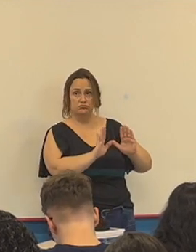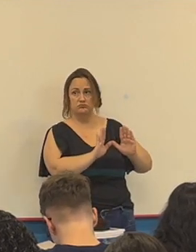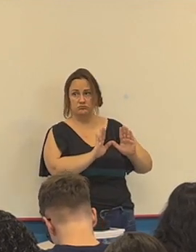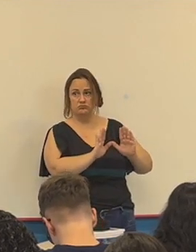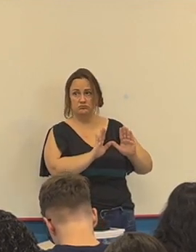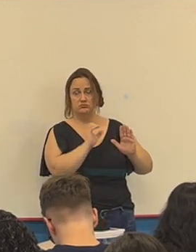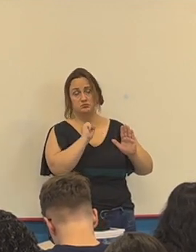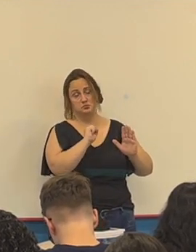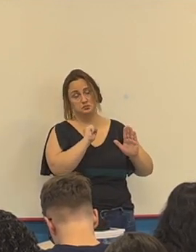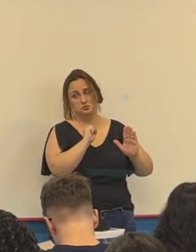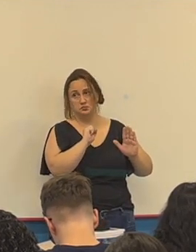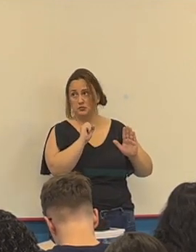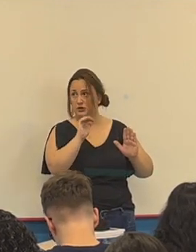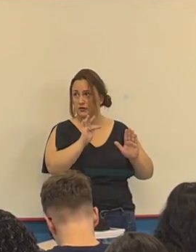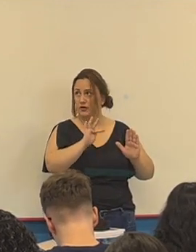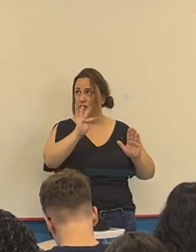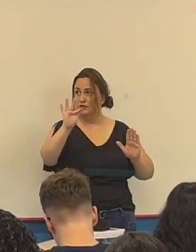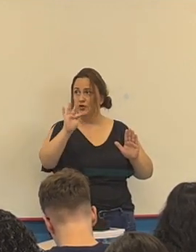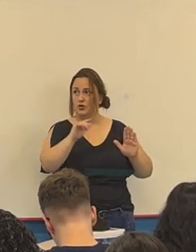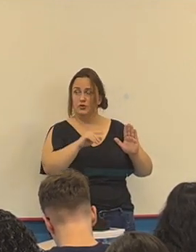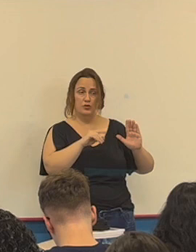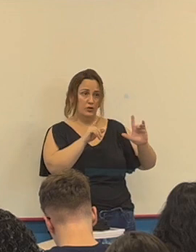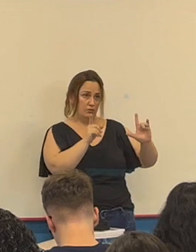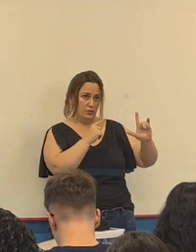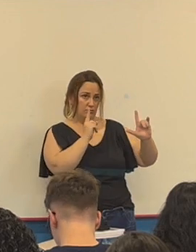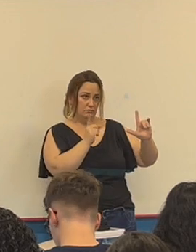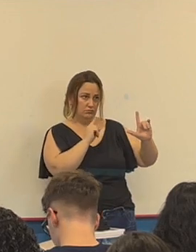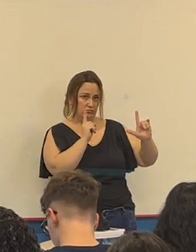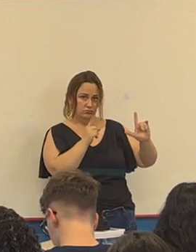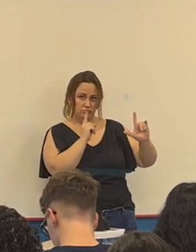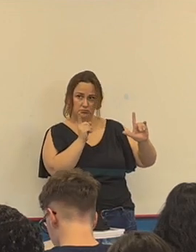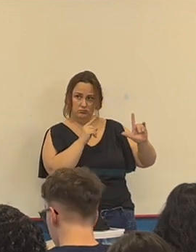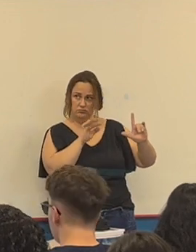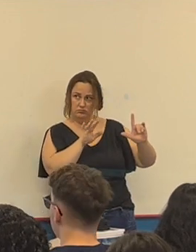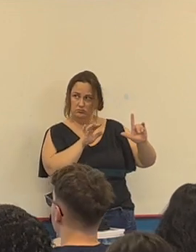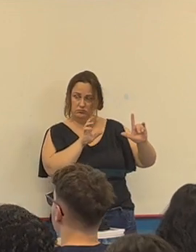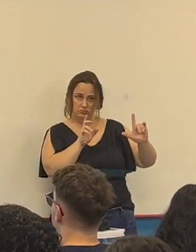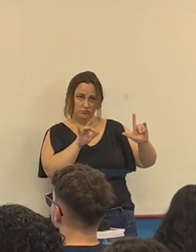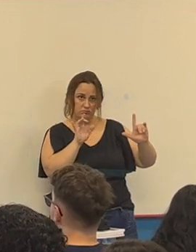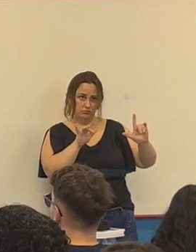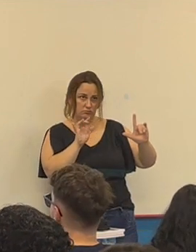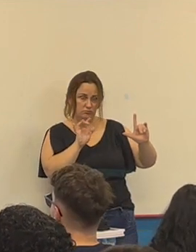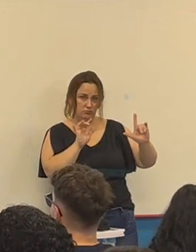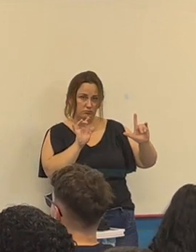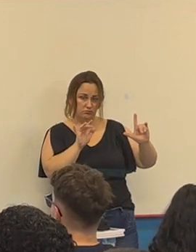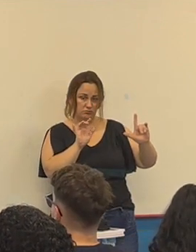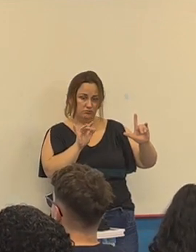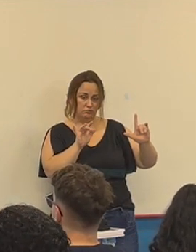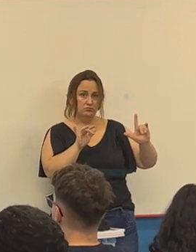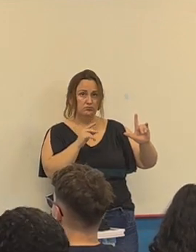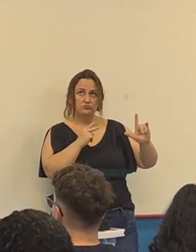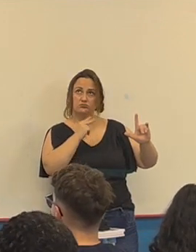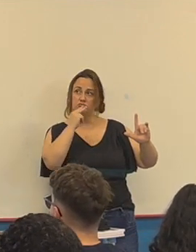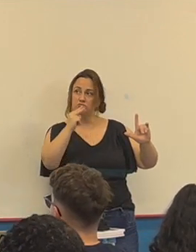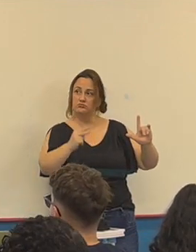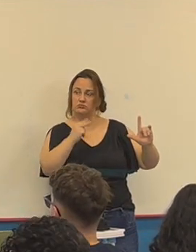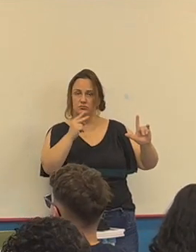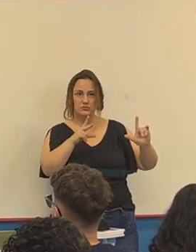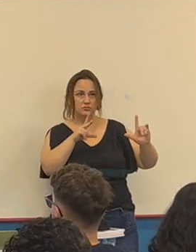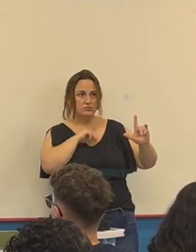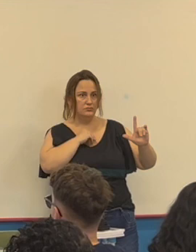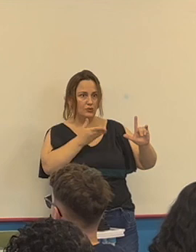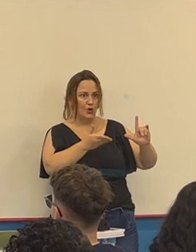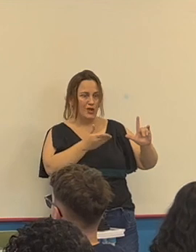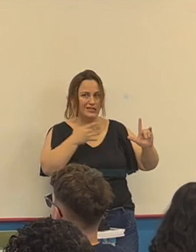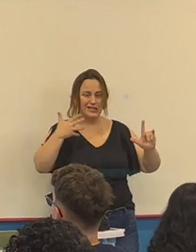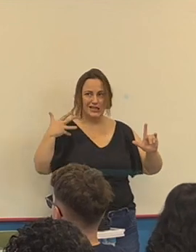computador. Eu posso ter, depois de olhar, né, fazer toda aquela revisão da minha viagem, daqui a 2 anos eu posso olhar